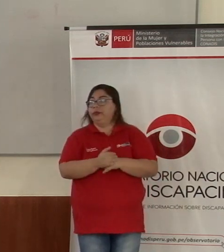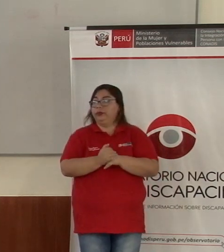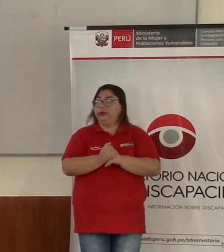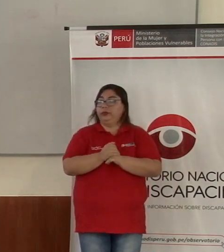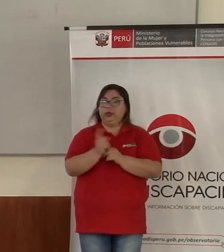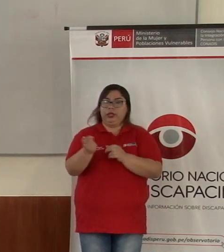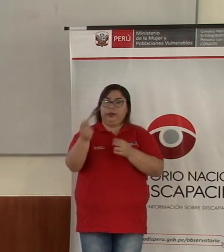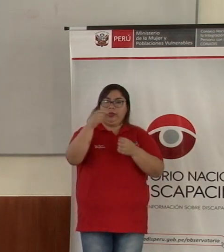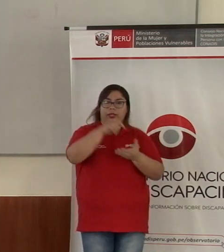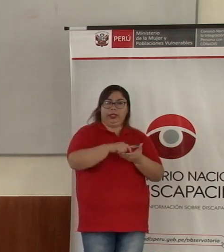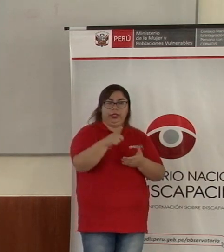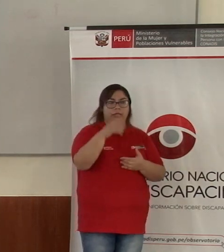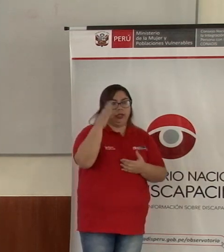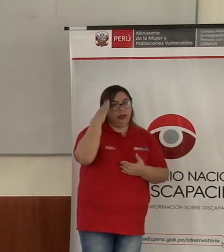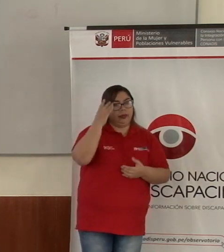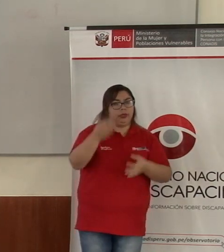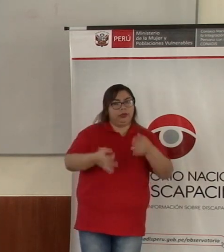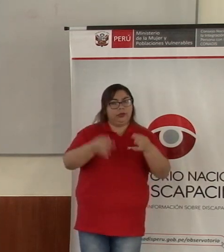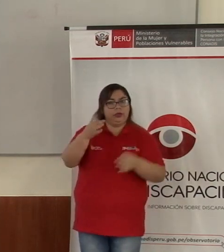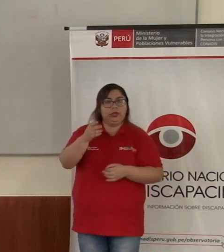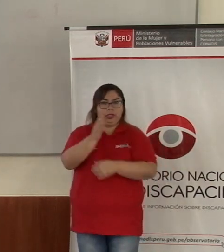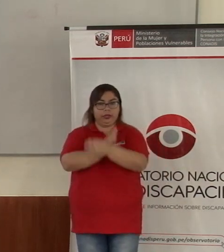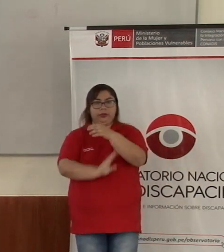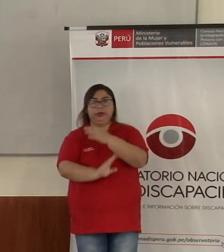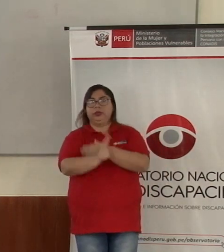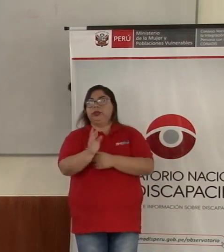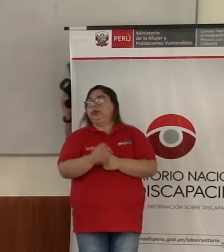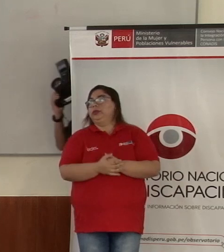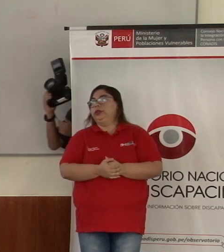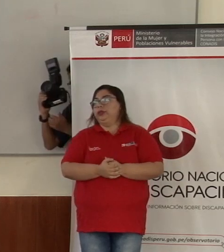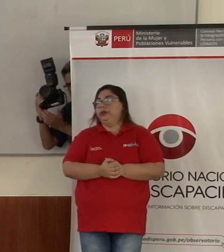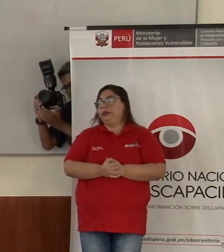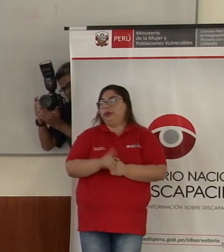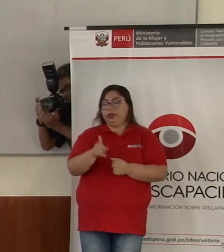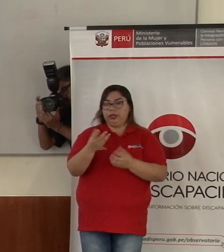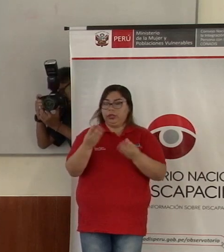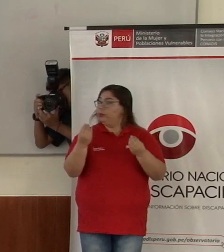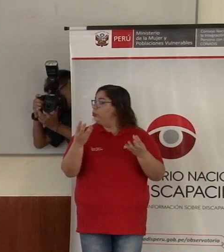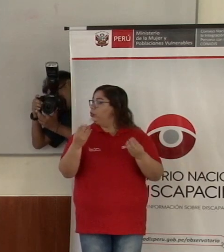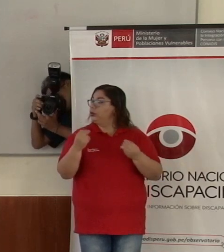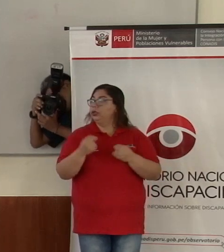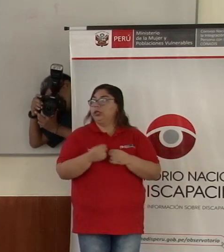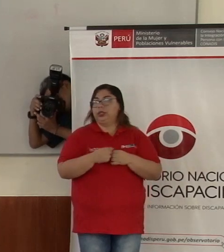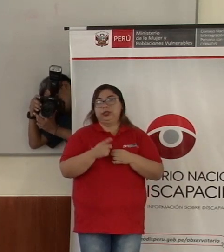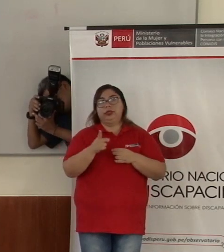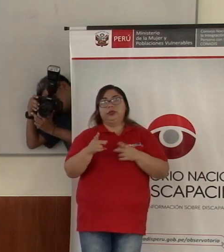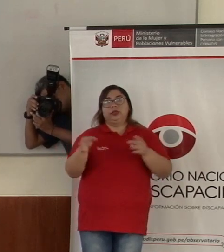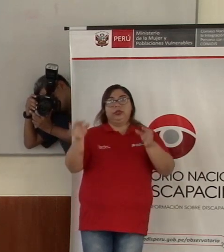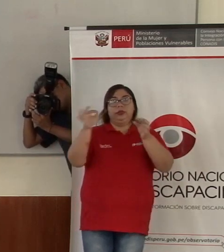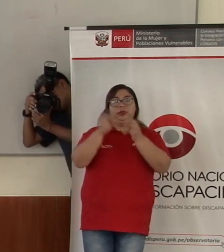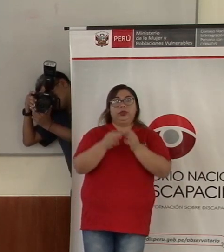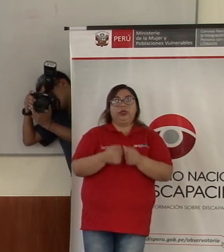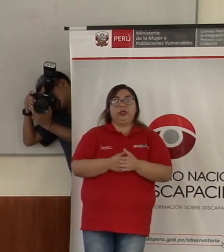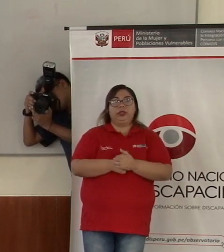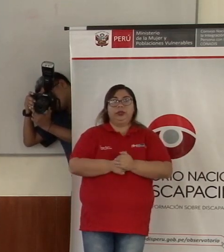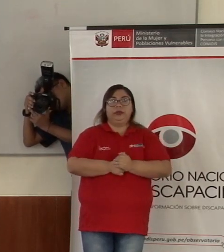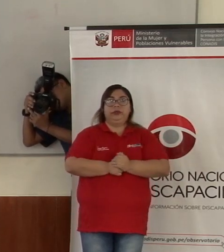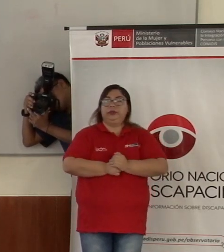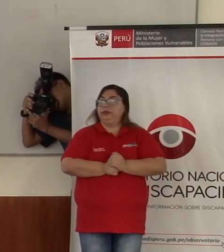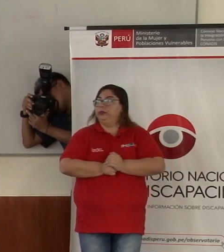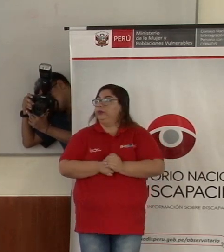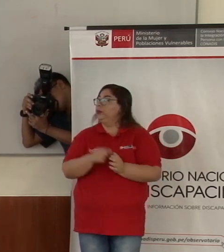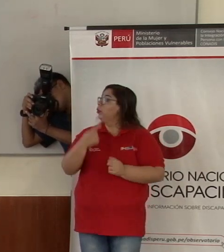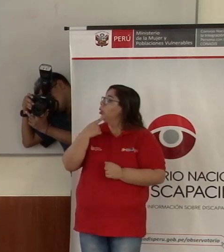en este tema de capacidad jurídica de personas con discapacidad, y entre las muchas cosas interesantes que encontró esta sentencia del